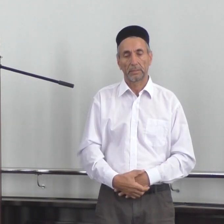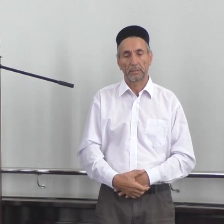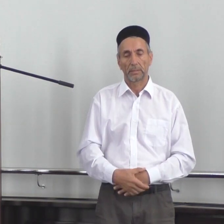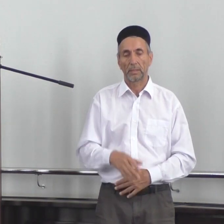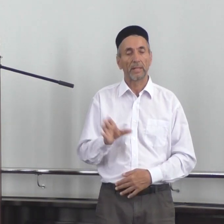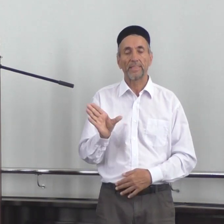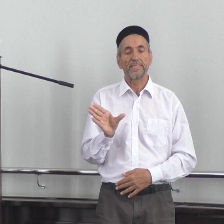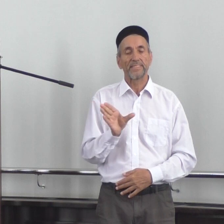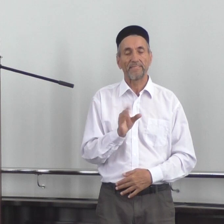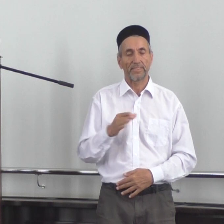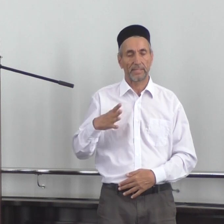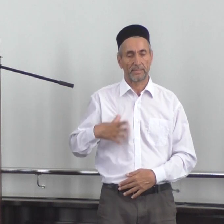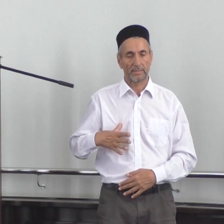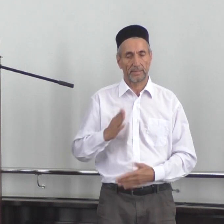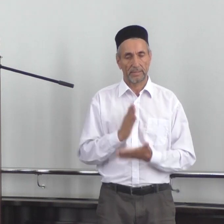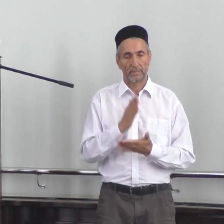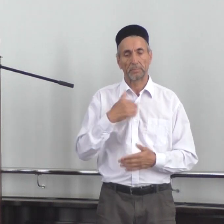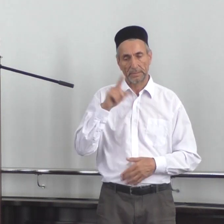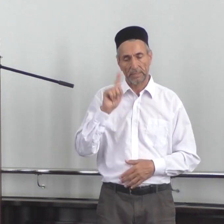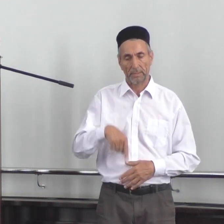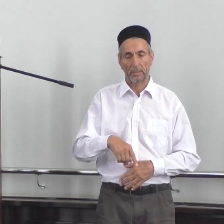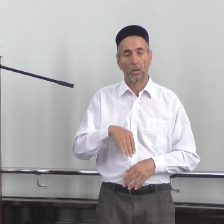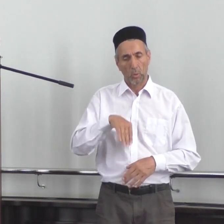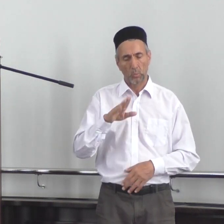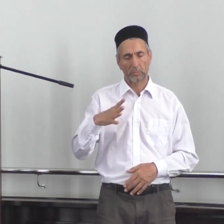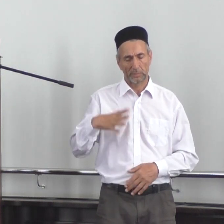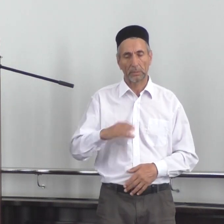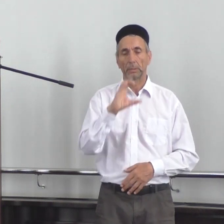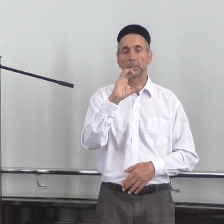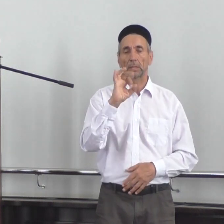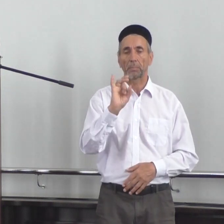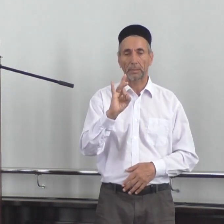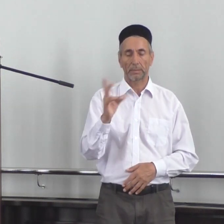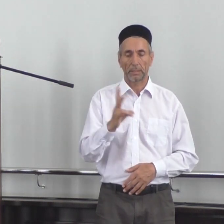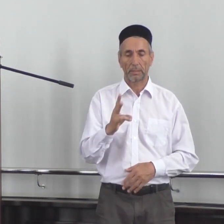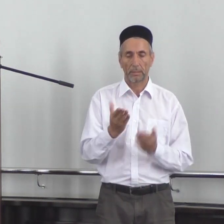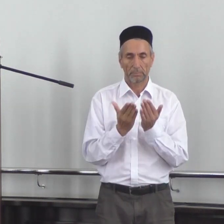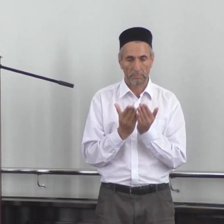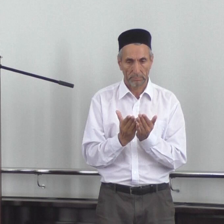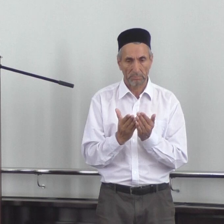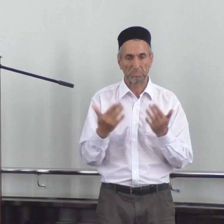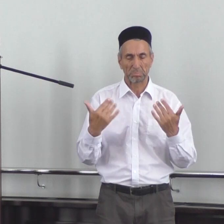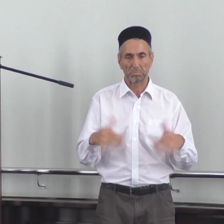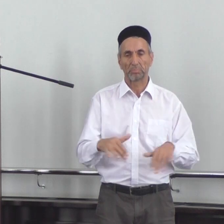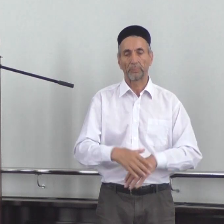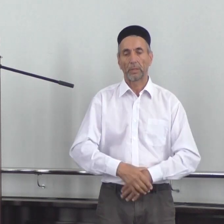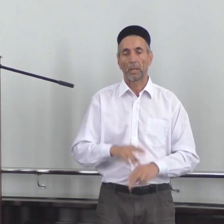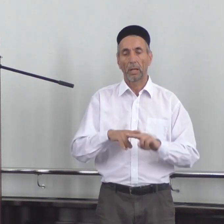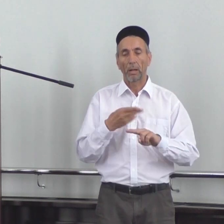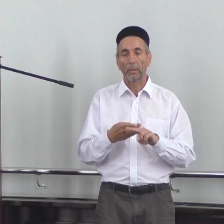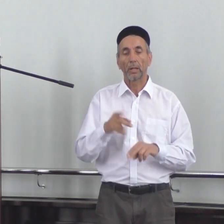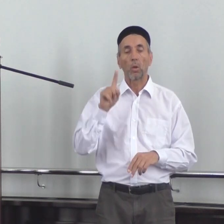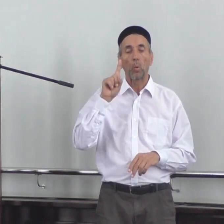Һәр вакытта да без аны күтәрәбез. Без беләбез, сабыр итәргә кирәк, кабул итәргә белергә кирәк.